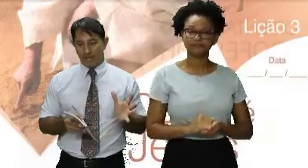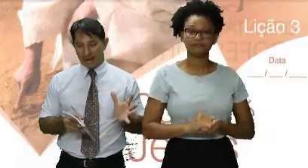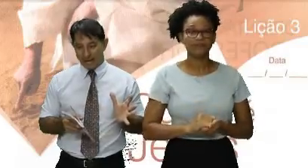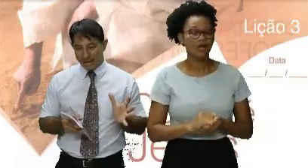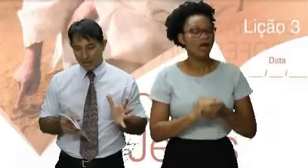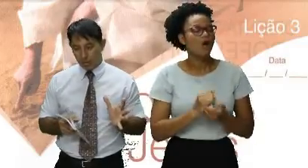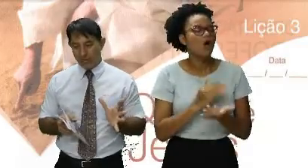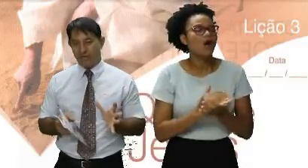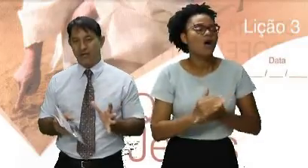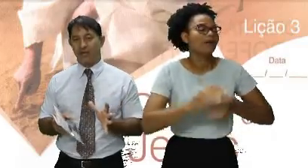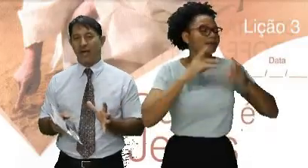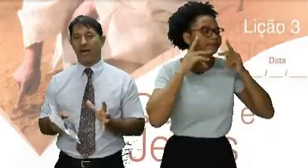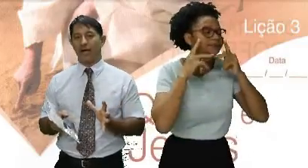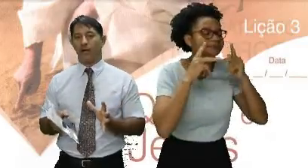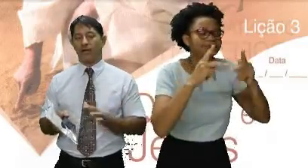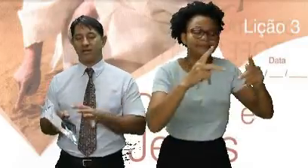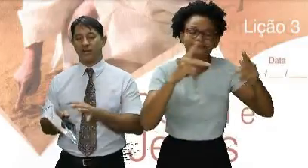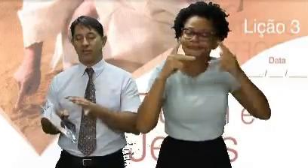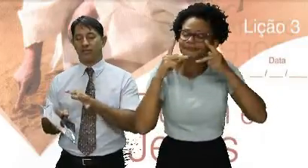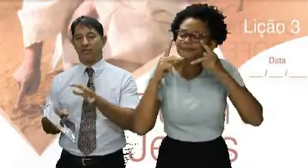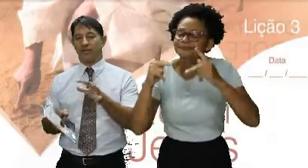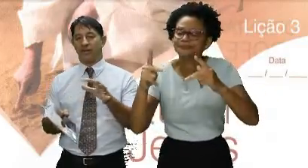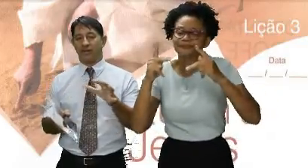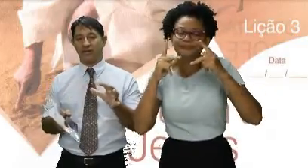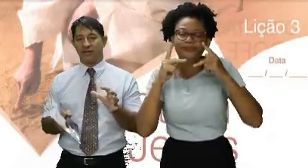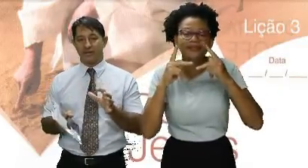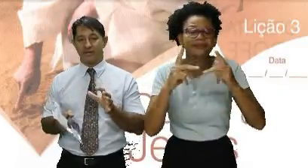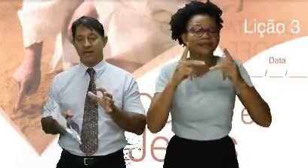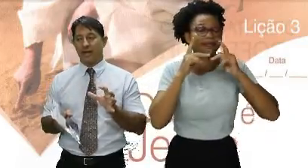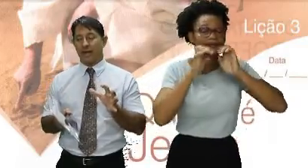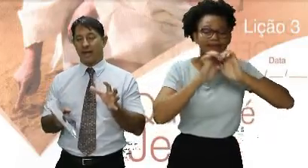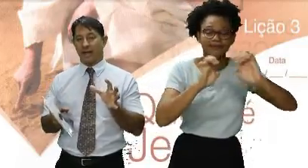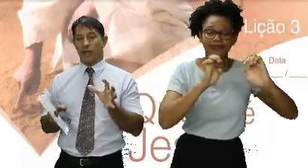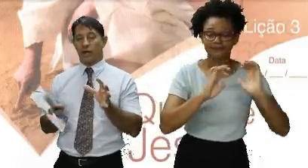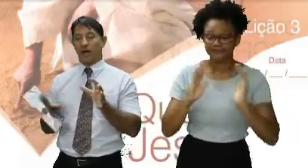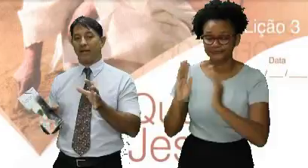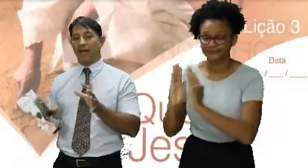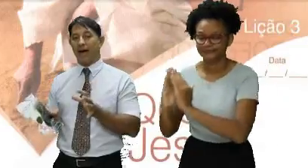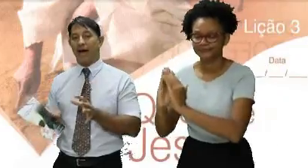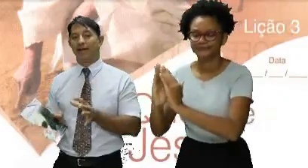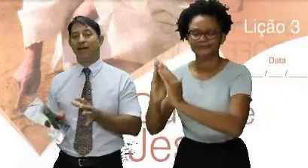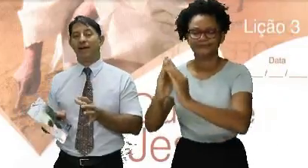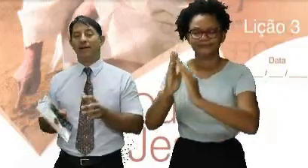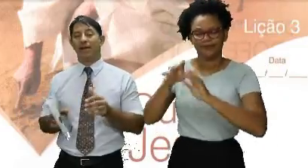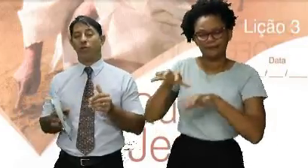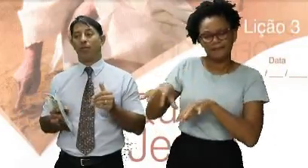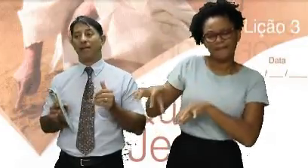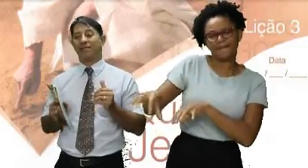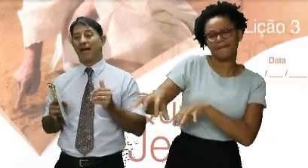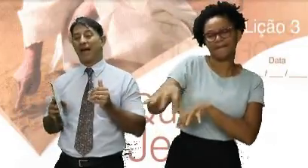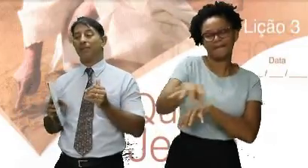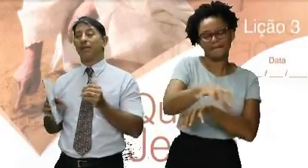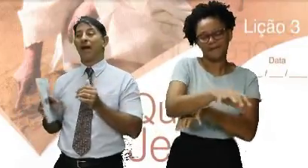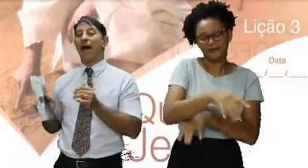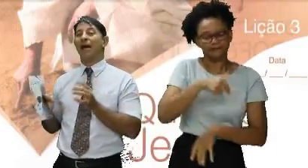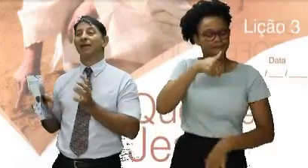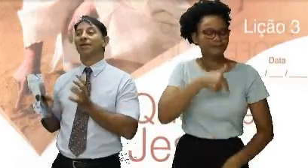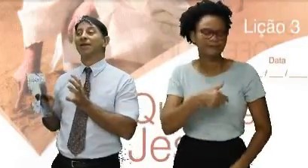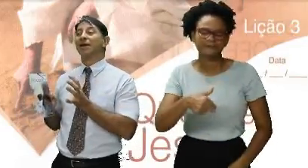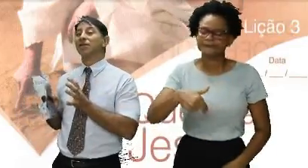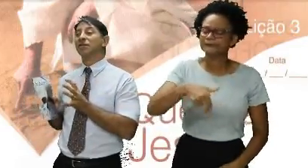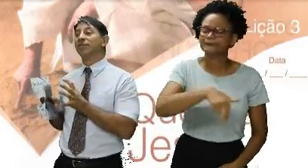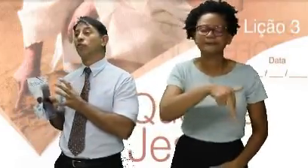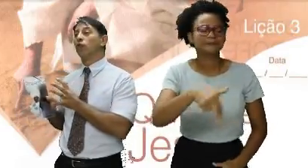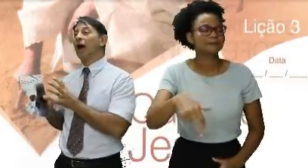começa pregando o Evangelho às circunvizinhanças, naquela localidade, e ele começa a caminhar